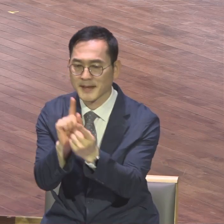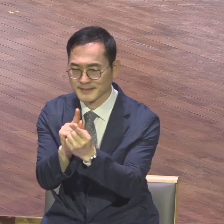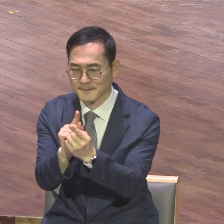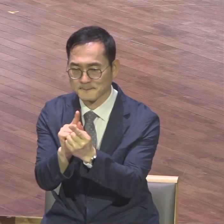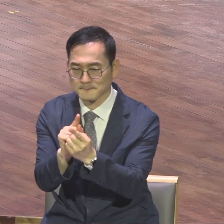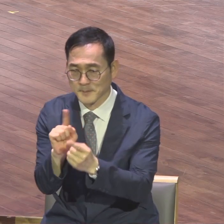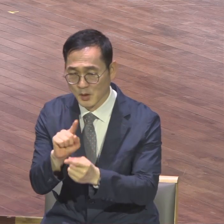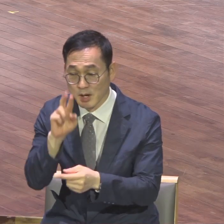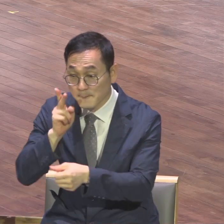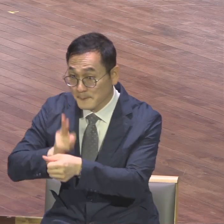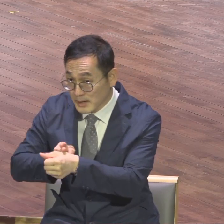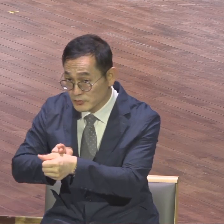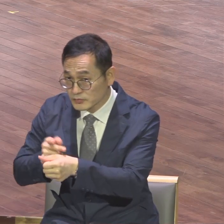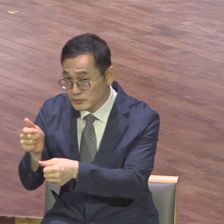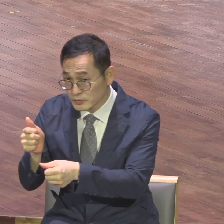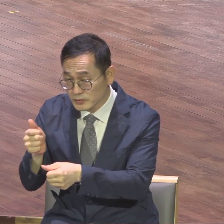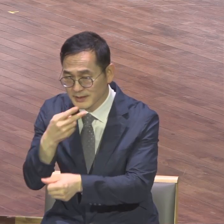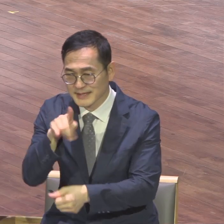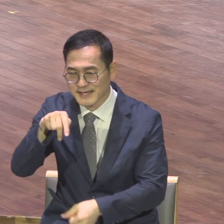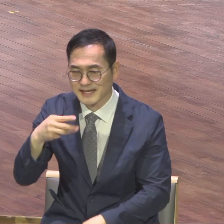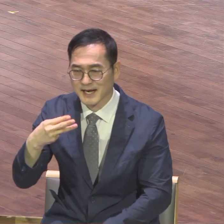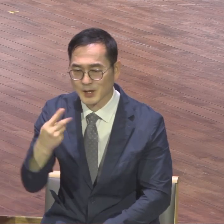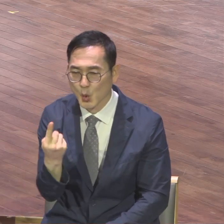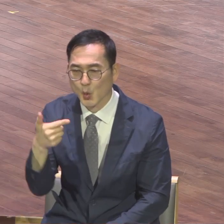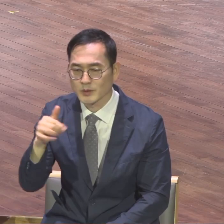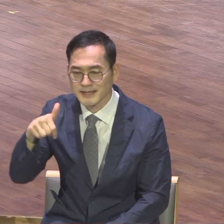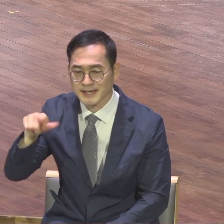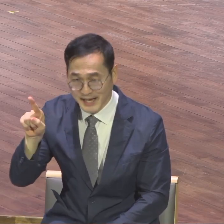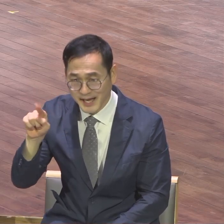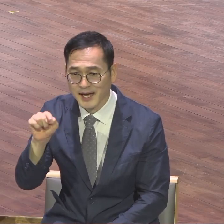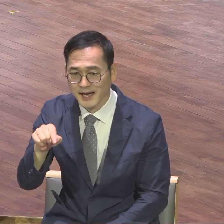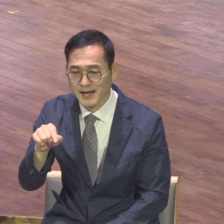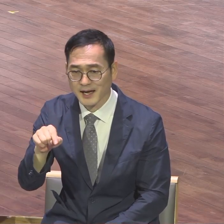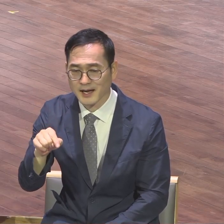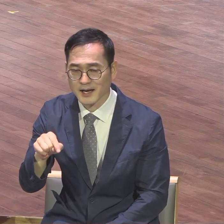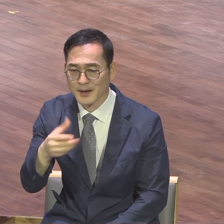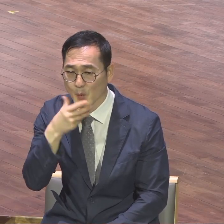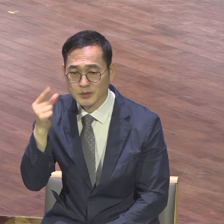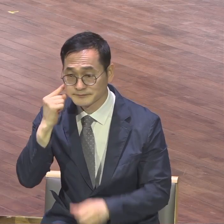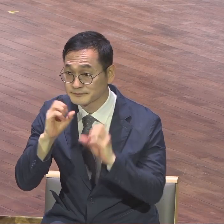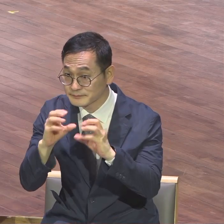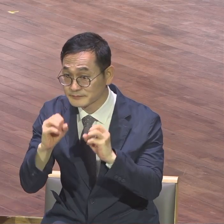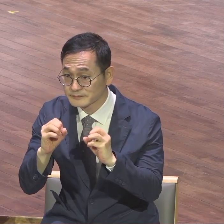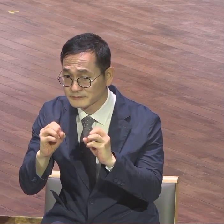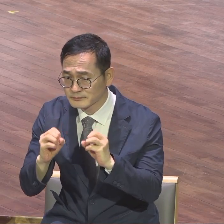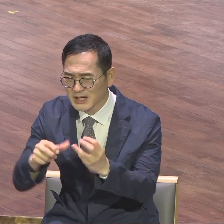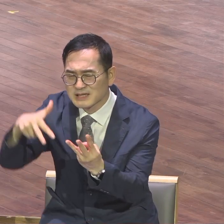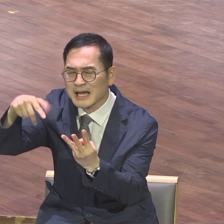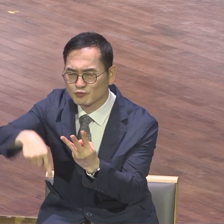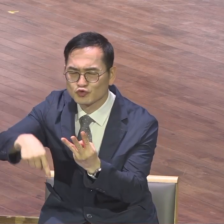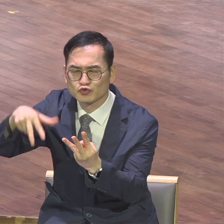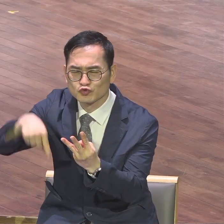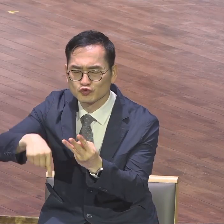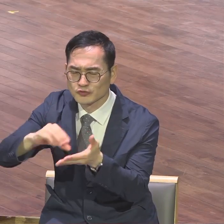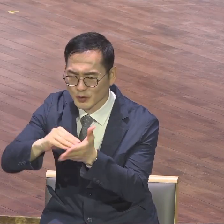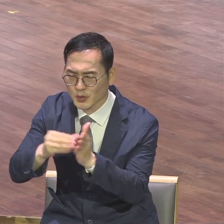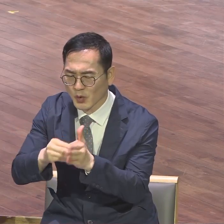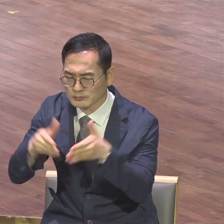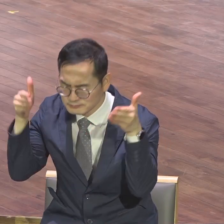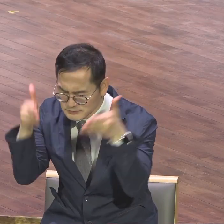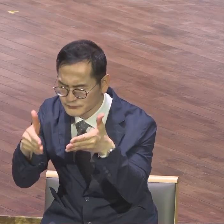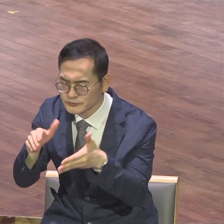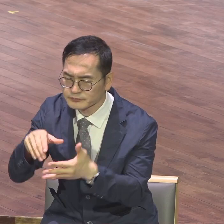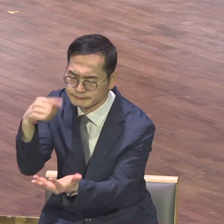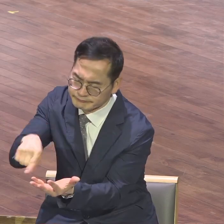이 사도 바울의 이 데살로니가 사역을 살펴봤는데 짧은 3주간 동안에 집중 전도 캠프를